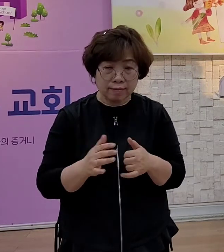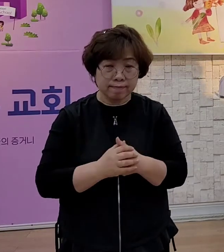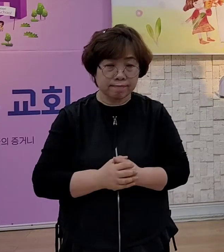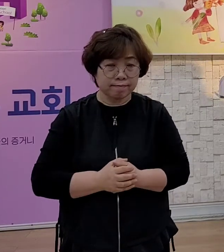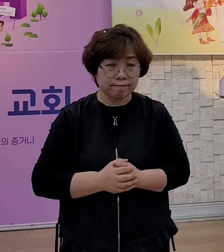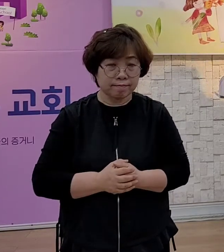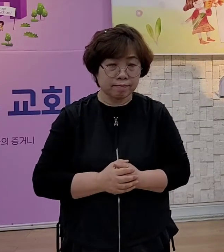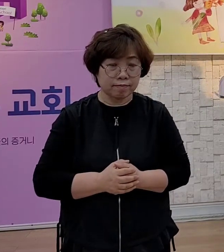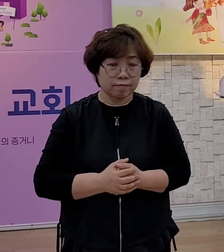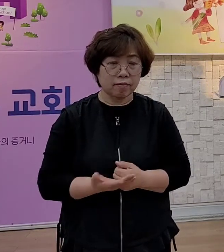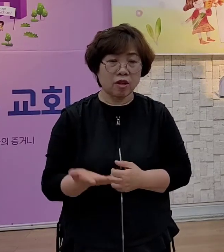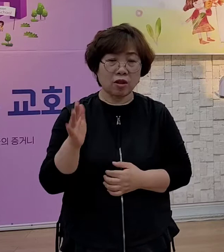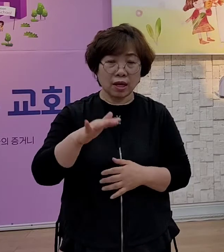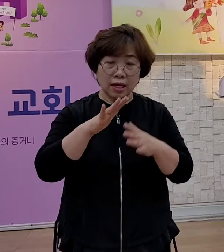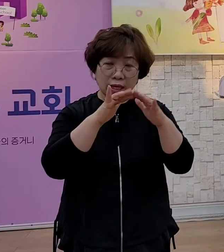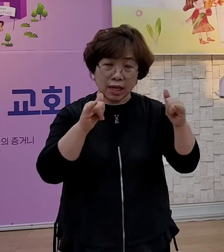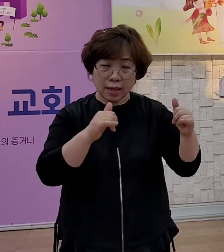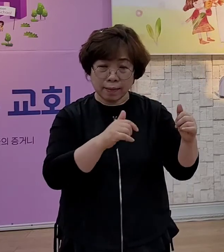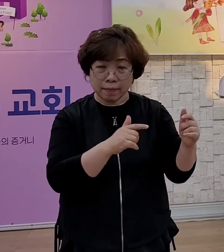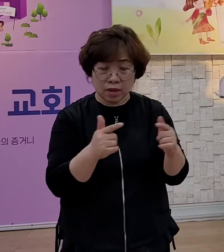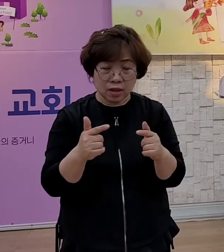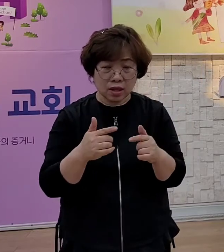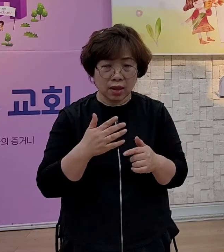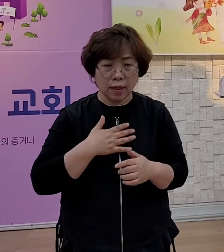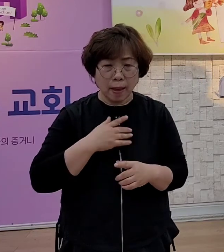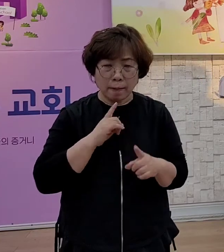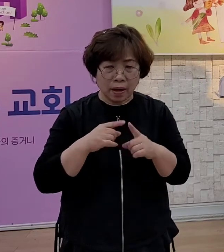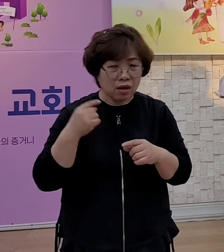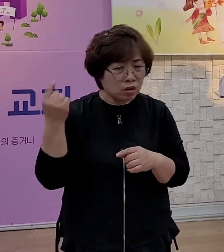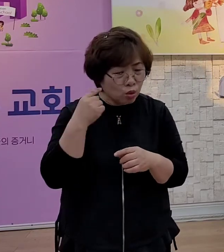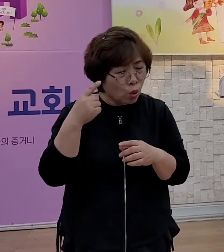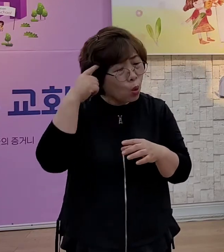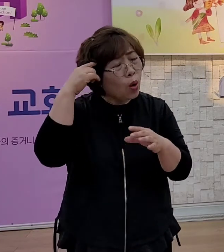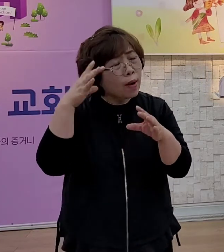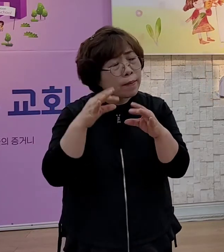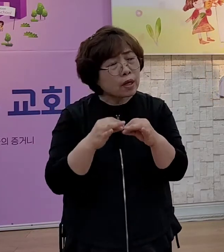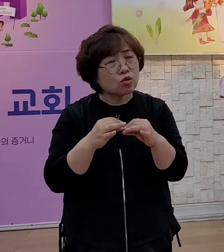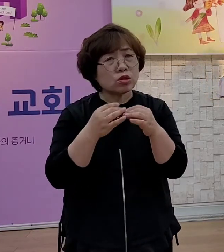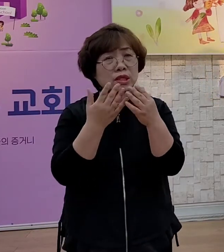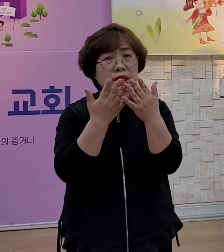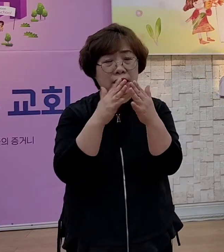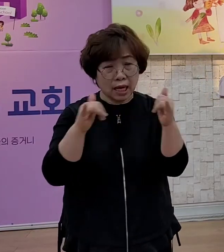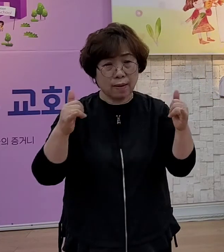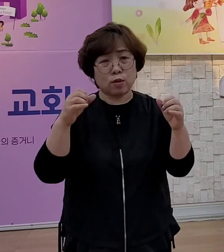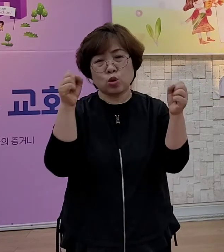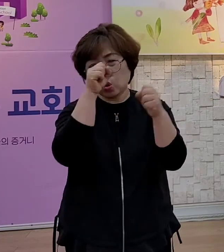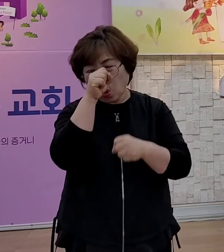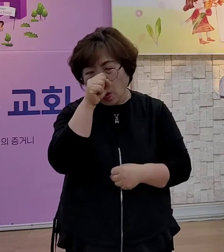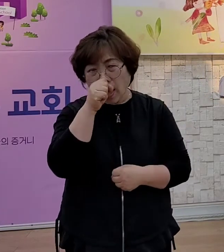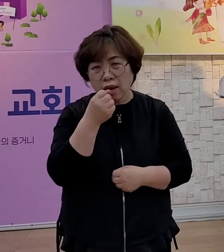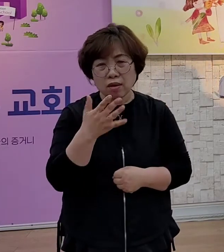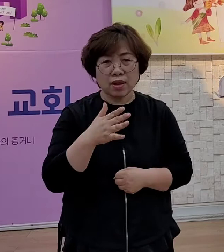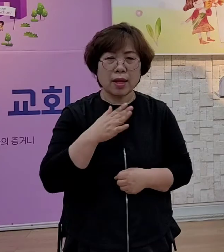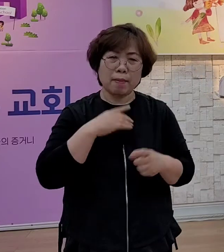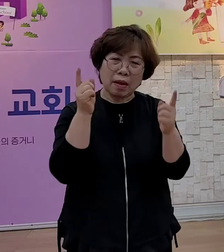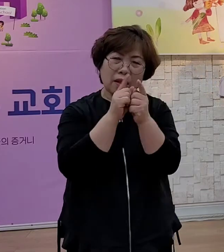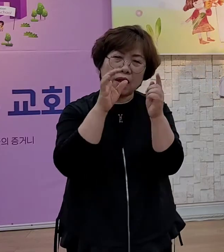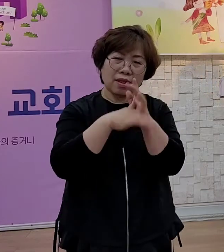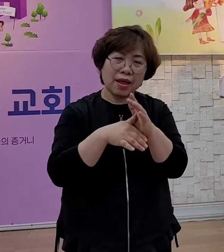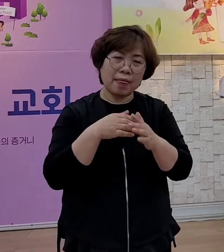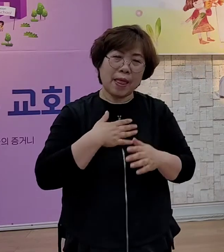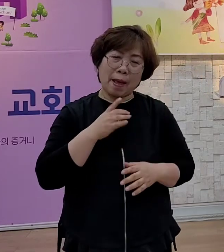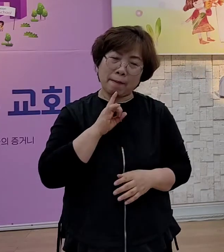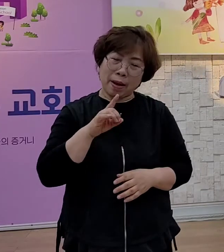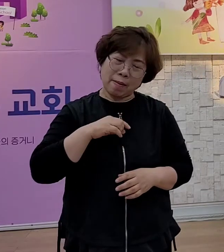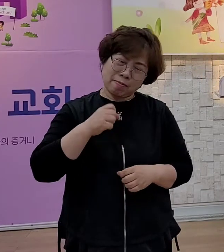말 이렇게 들어주고 공감해주는 걸 좋아하는데 그 반대로 자기 말만 하고 만나가지고 됐지